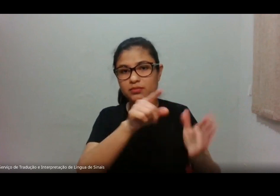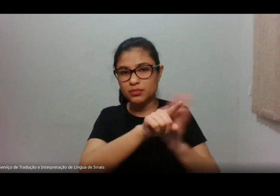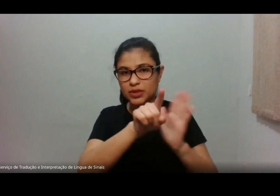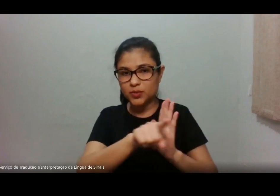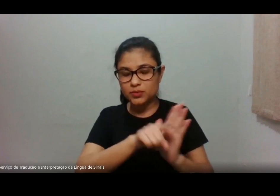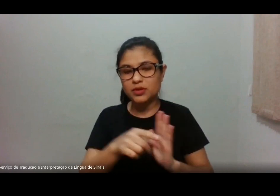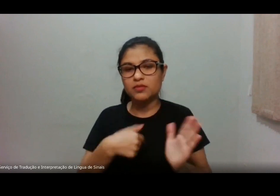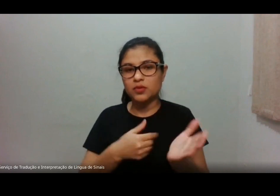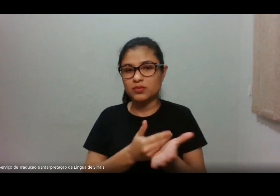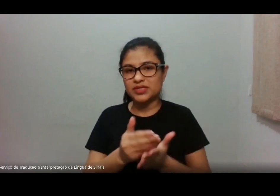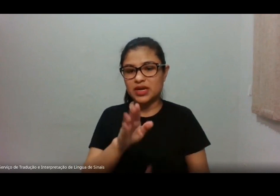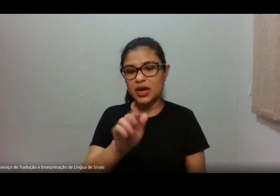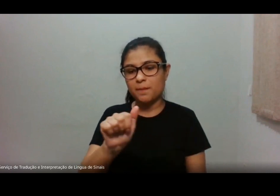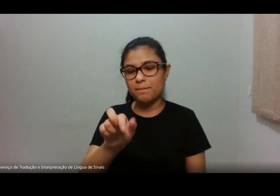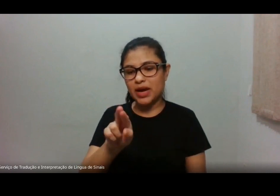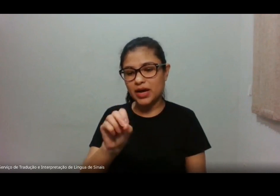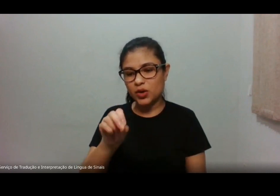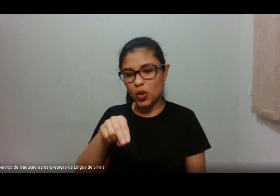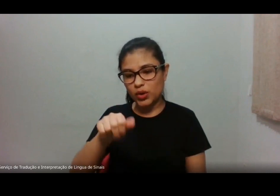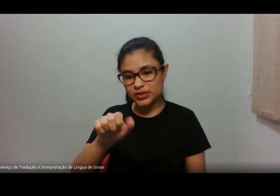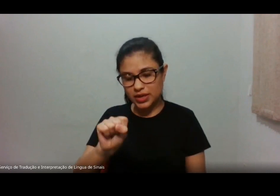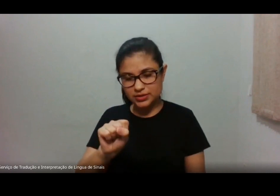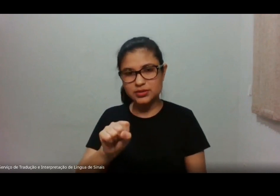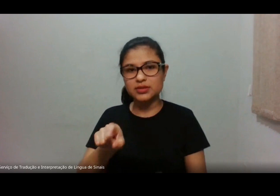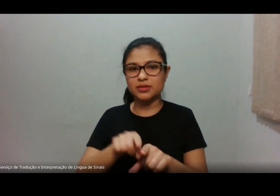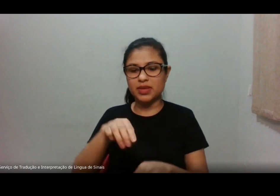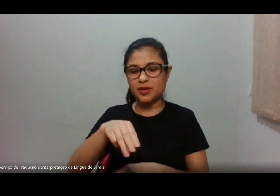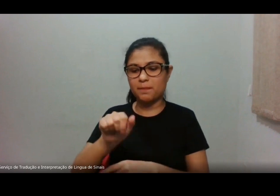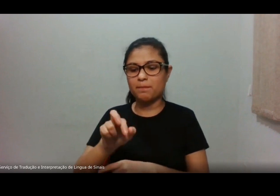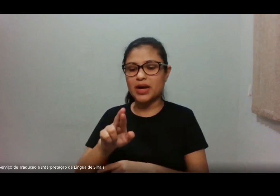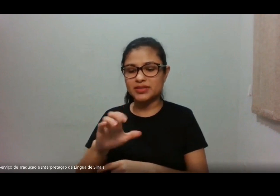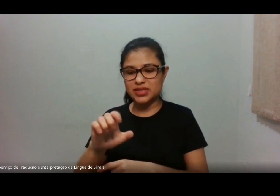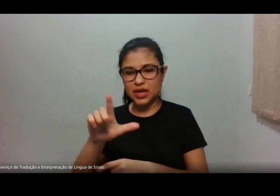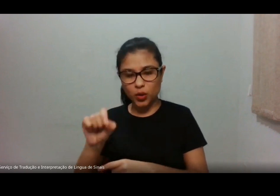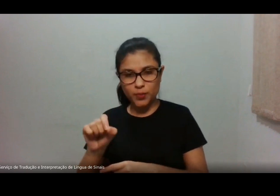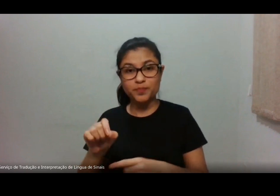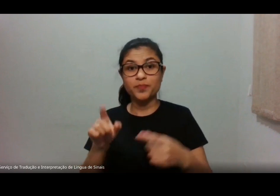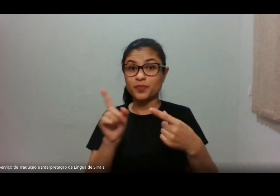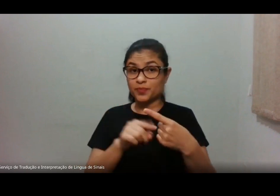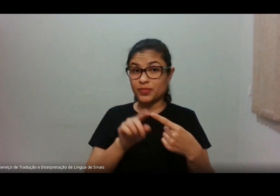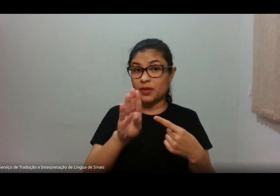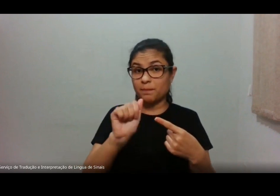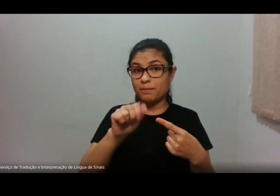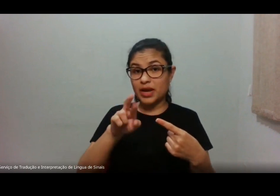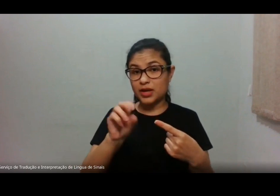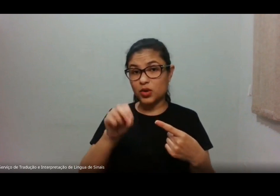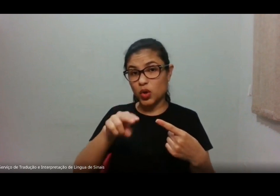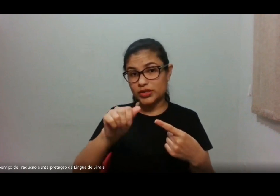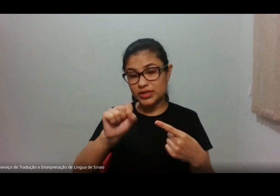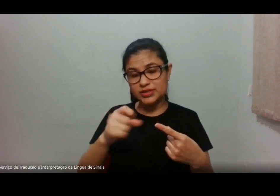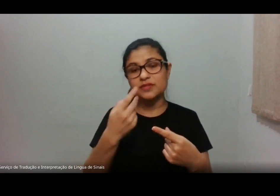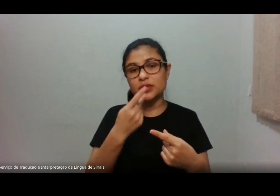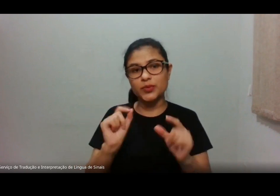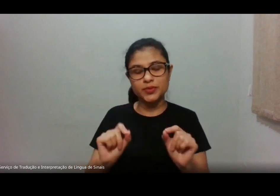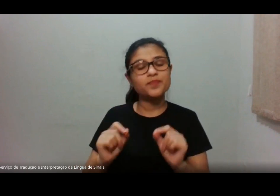a do Baronas e Marcelo juntos. É, o Baronas falou. Fernanda, esse abandono dos